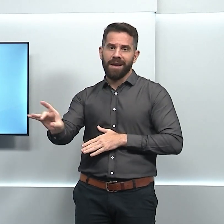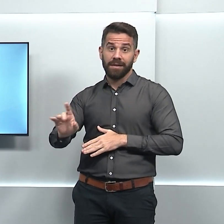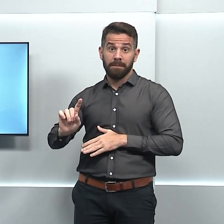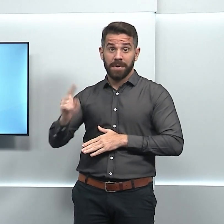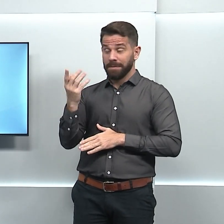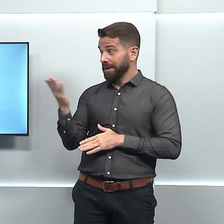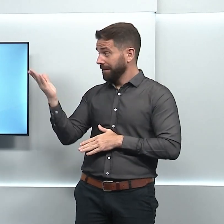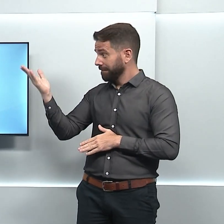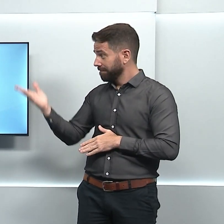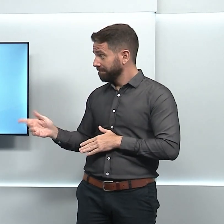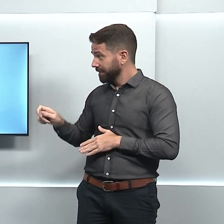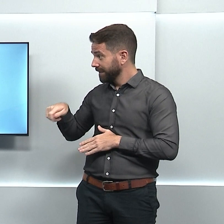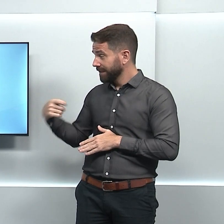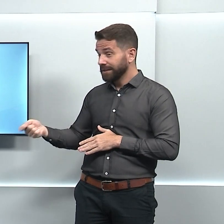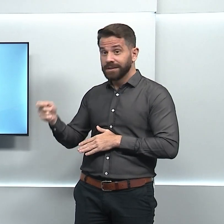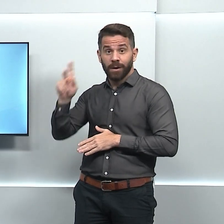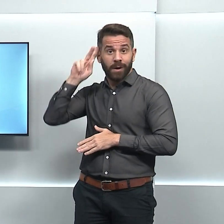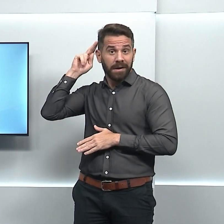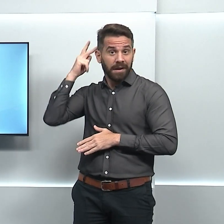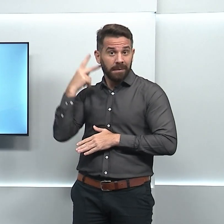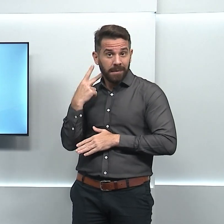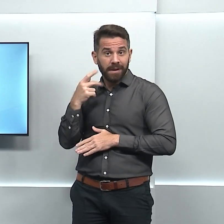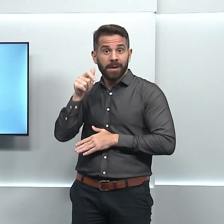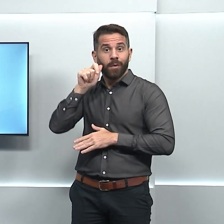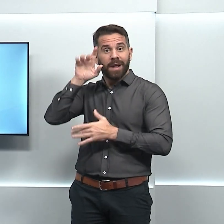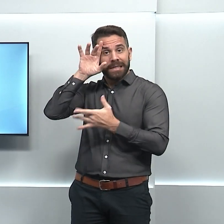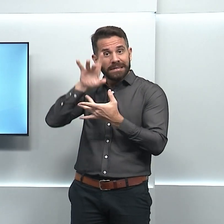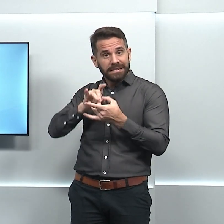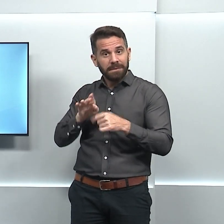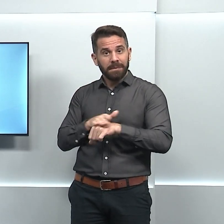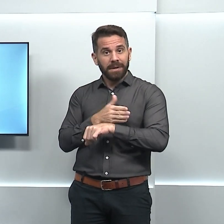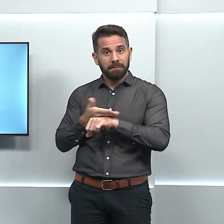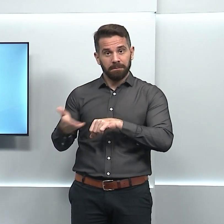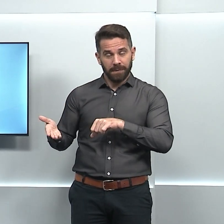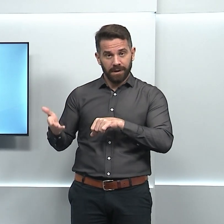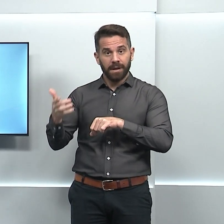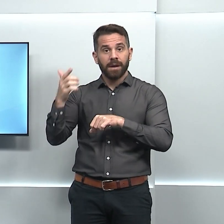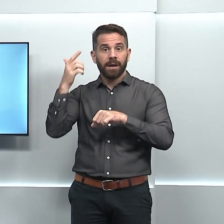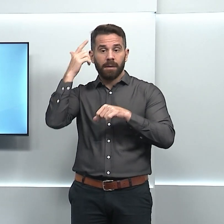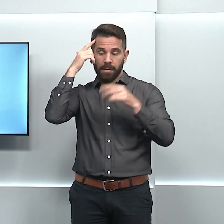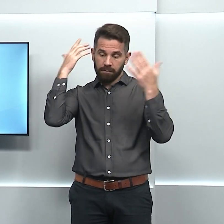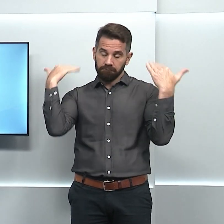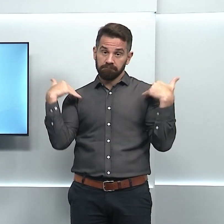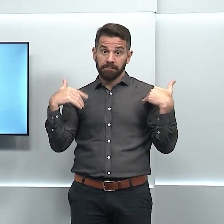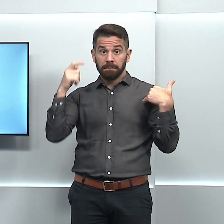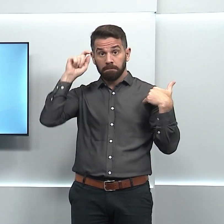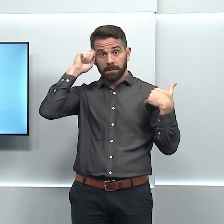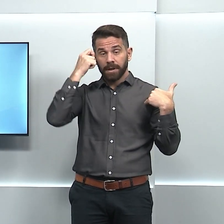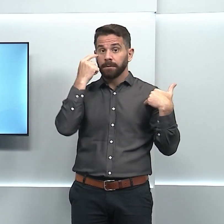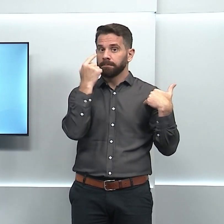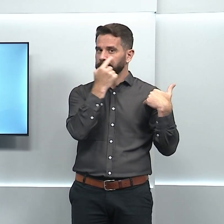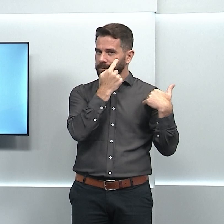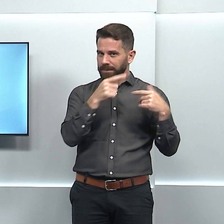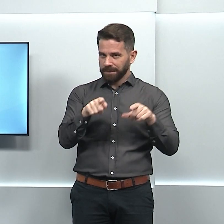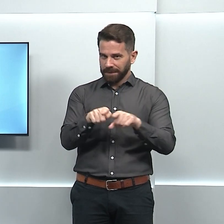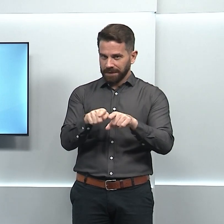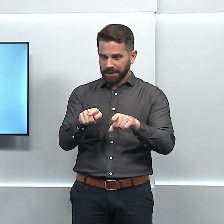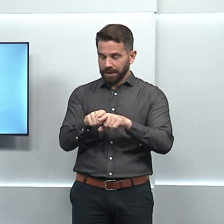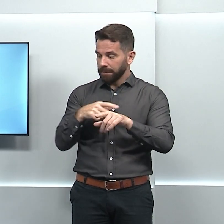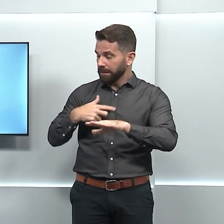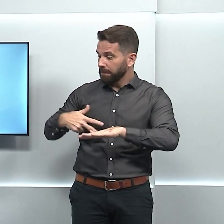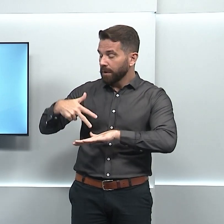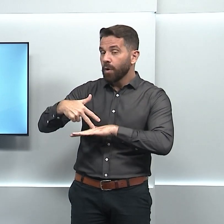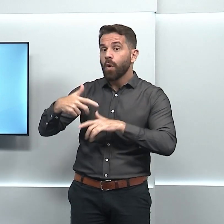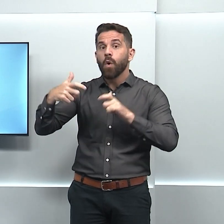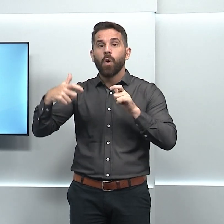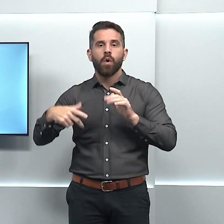minha. Sou Camila Maia, uma mulher cis de pele clara, tenho cabelos escuros de tamanho médio, olhos também escuros. Estou de